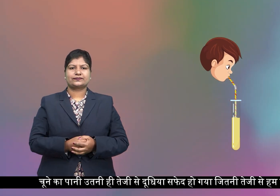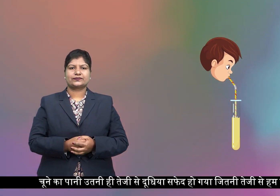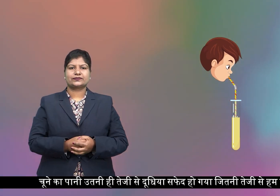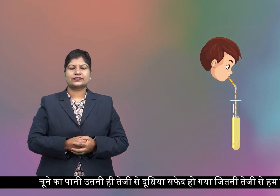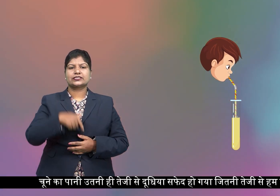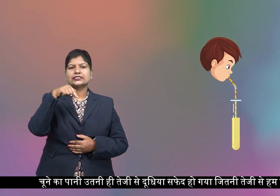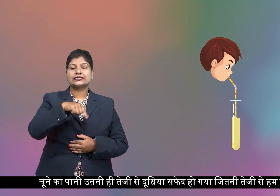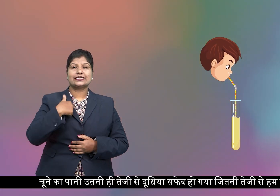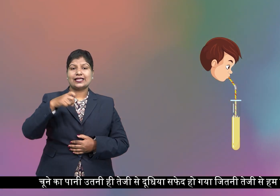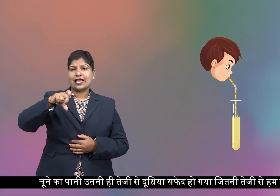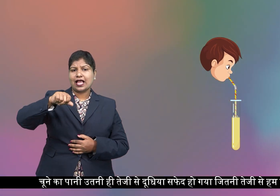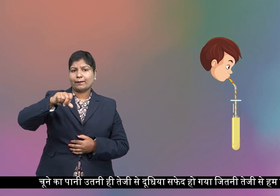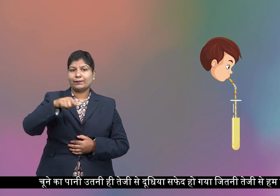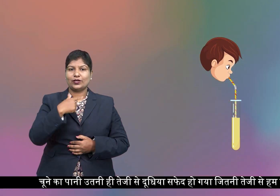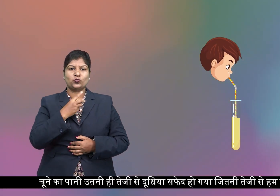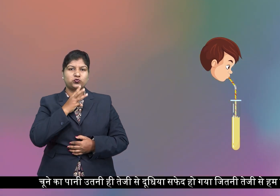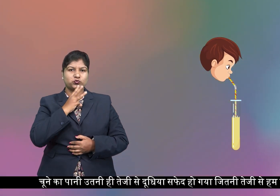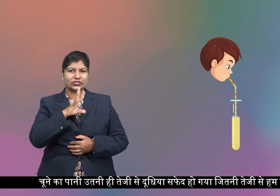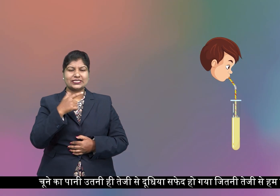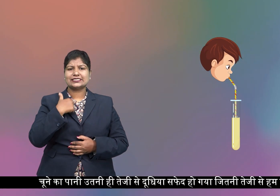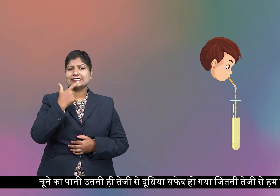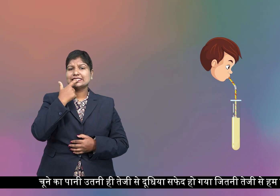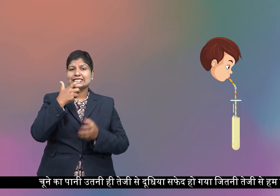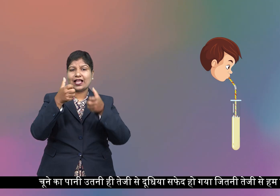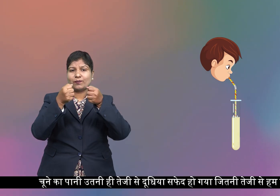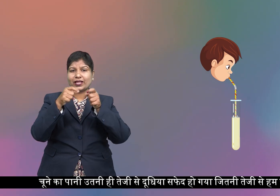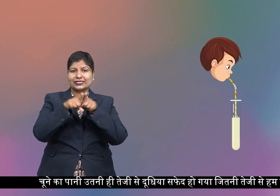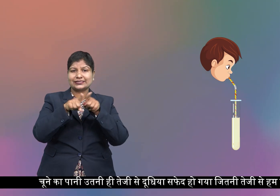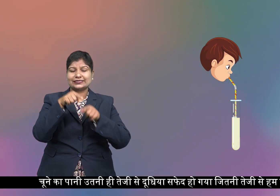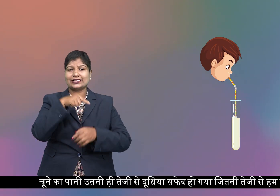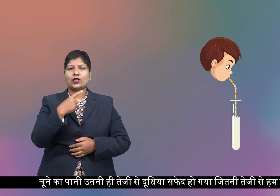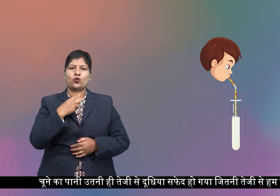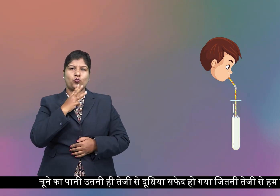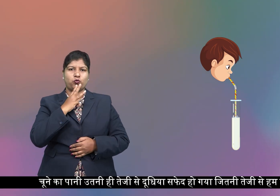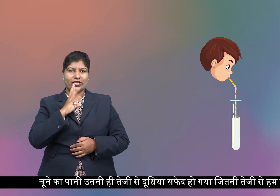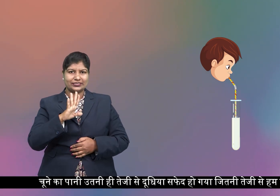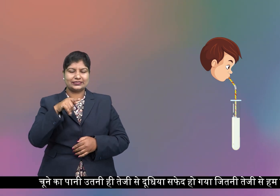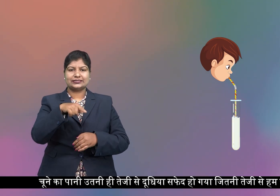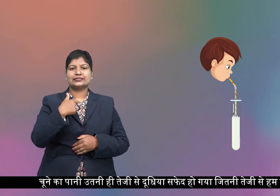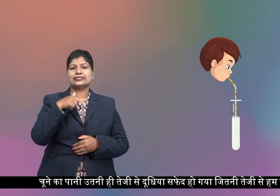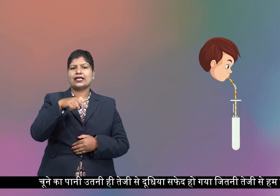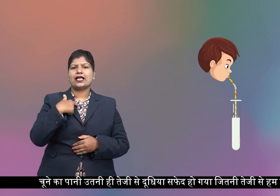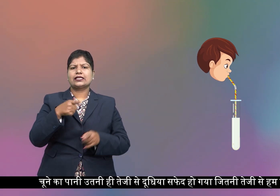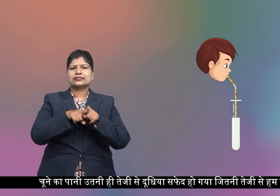चूने का पानी उतनी ही तेजी से दूधिया सफेद हो गया जितनी तेजी से